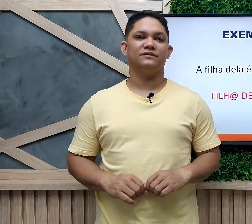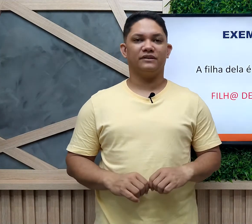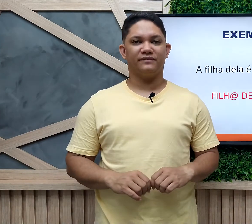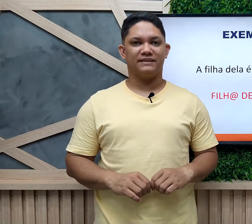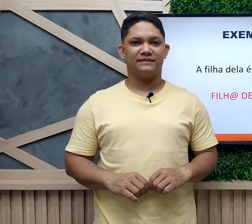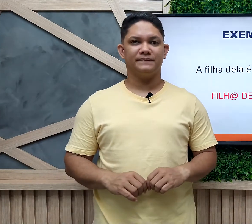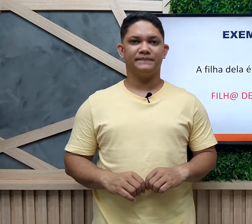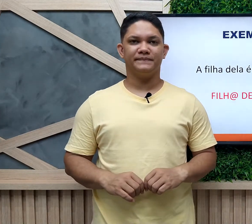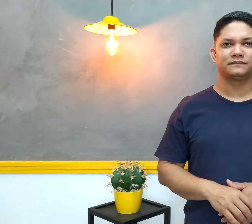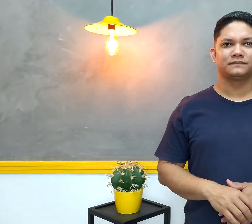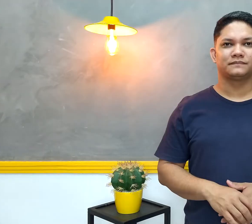da frase.